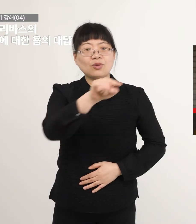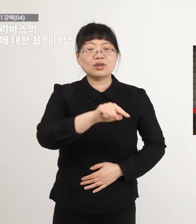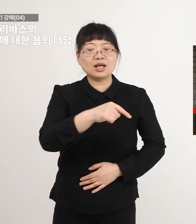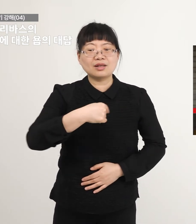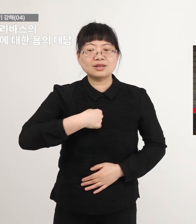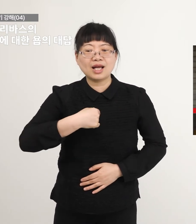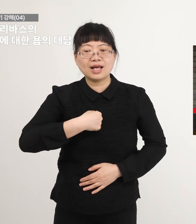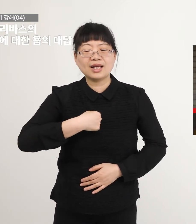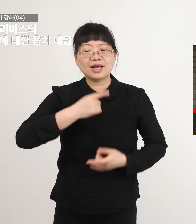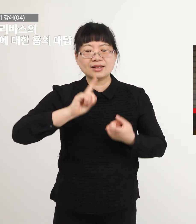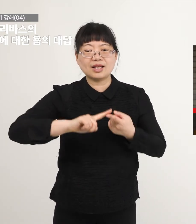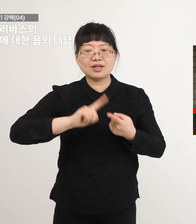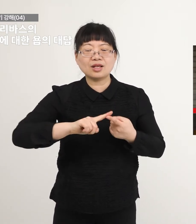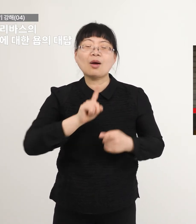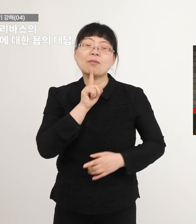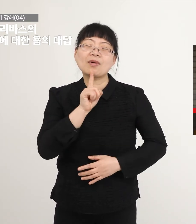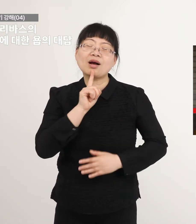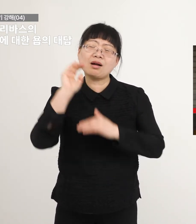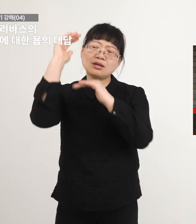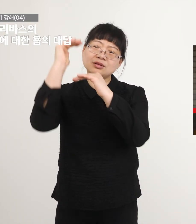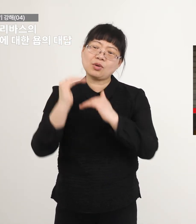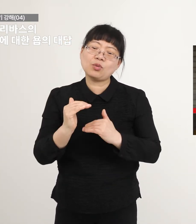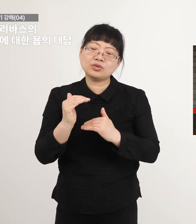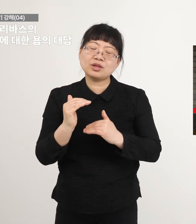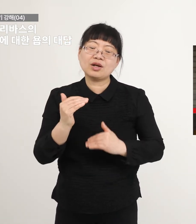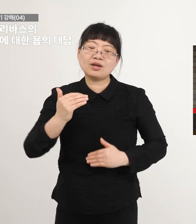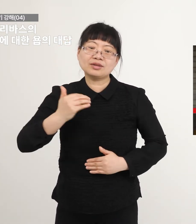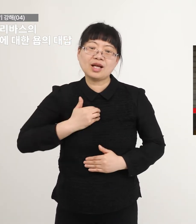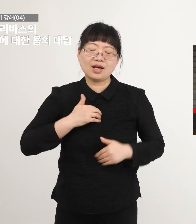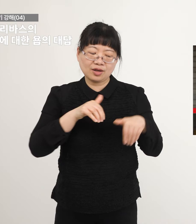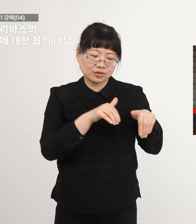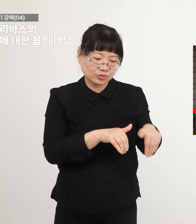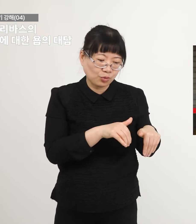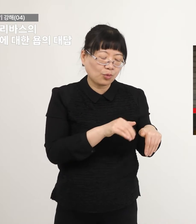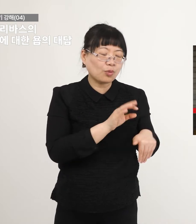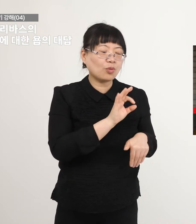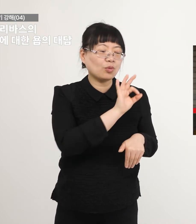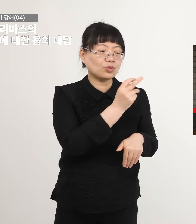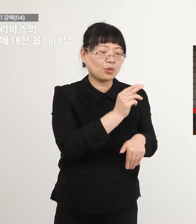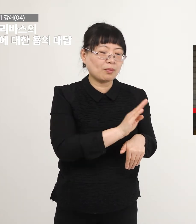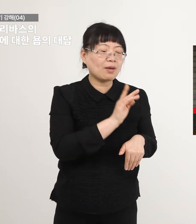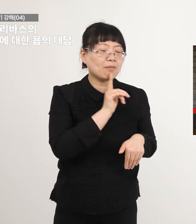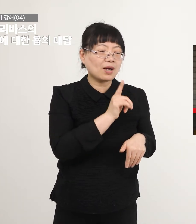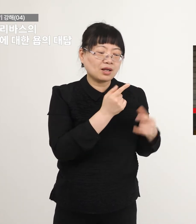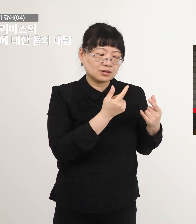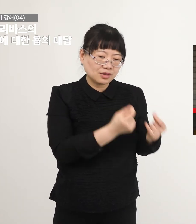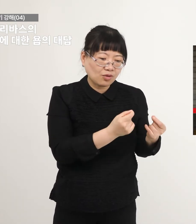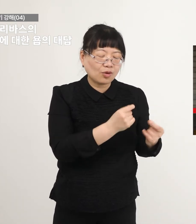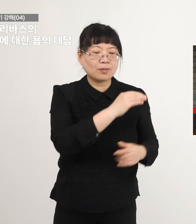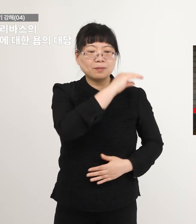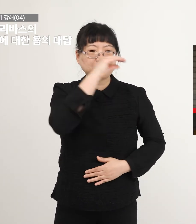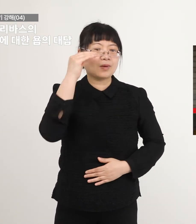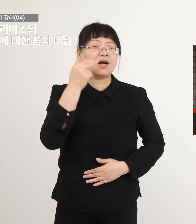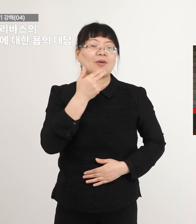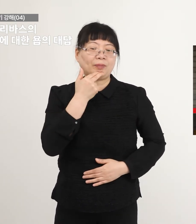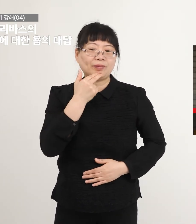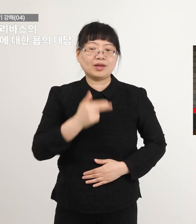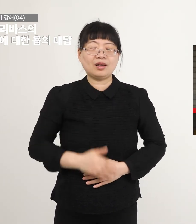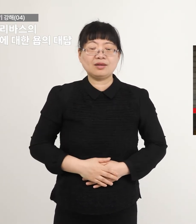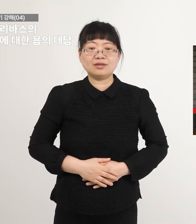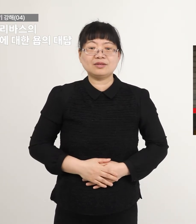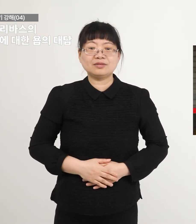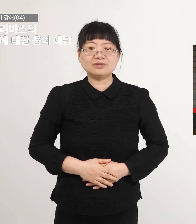나를 가리켜 말한 것이 내 종 욥의 말 같이 옳지